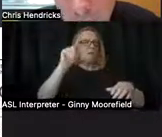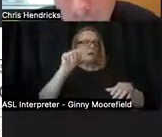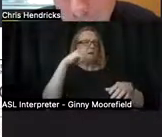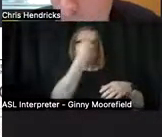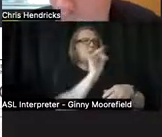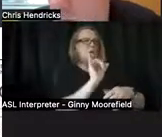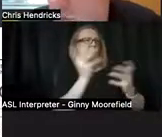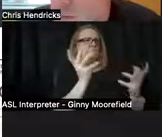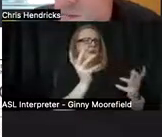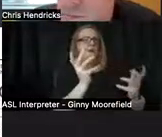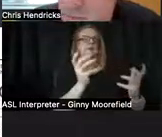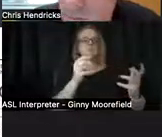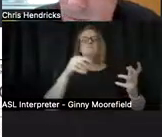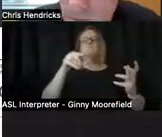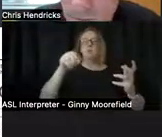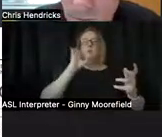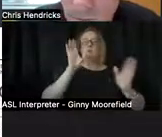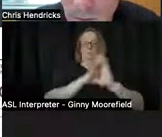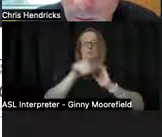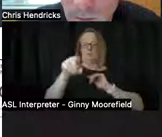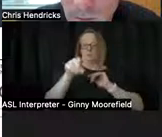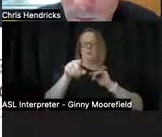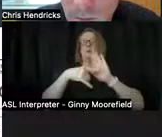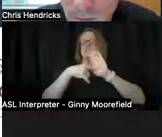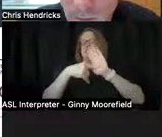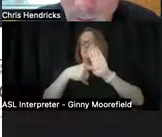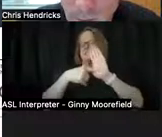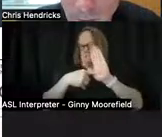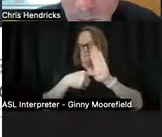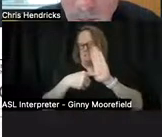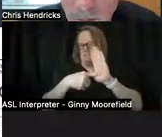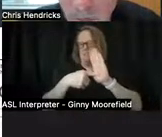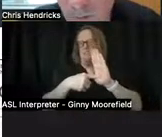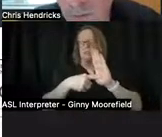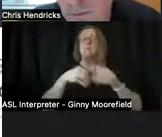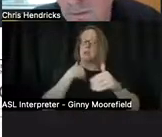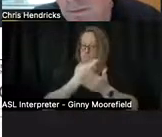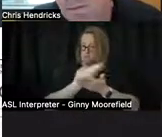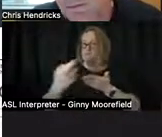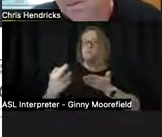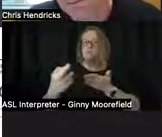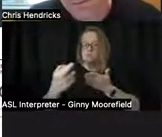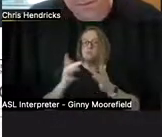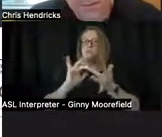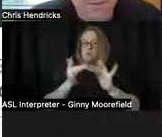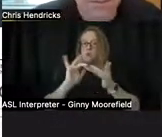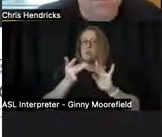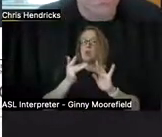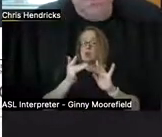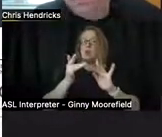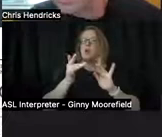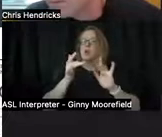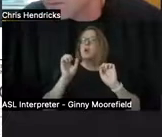Este es un ejemplo de lo que sería un voto una papeleta para votar hay recursos que están disponibles